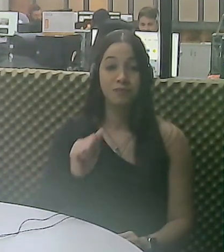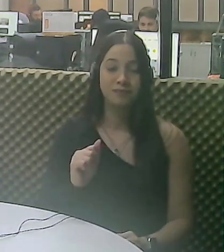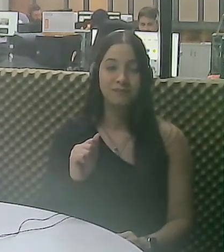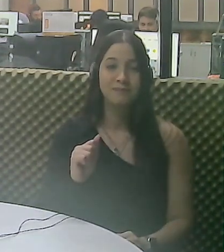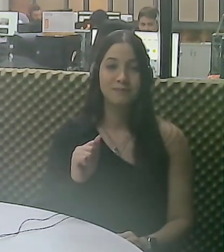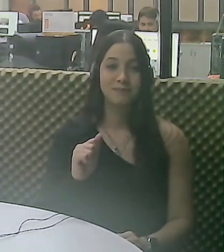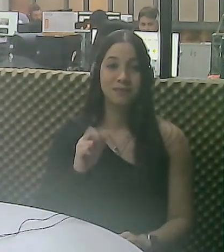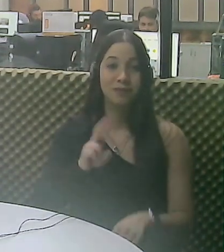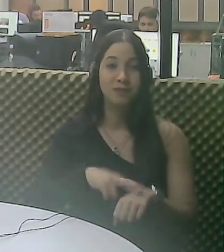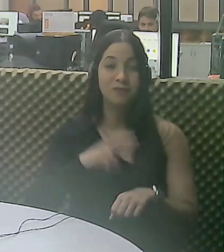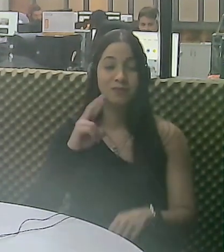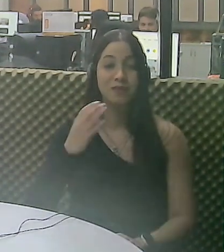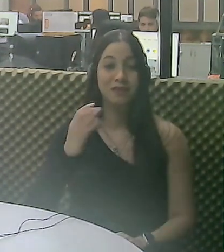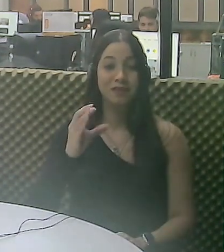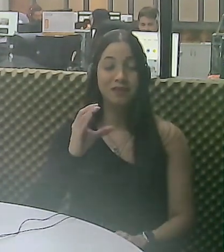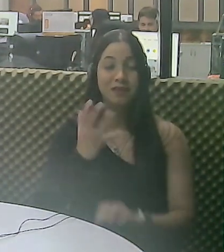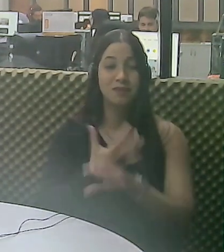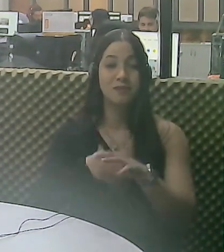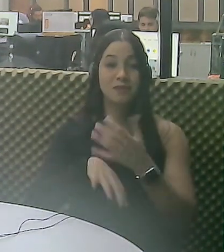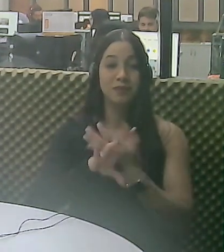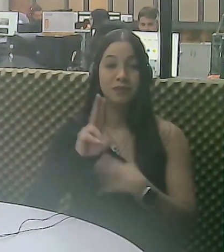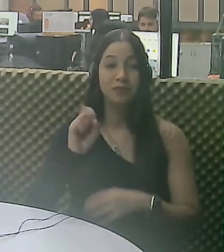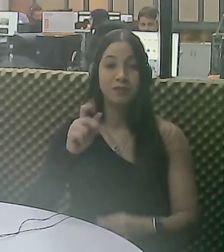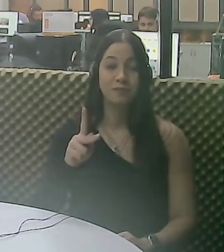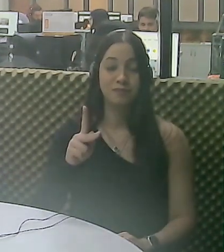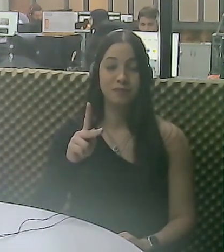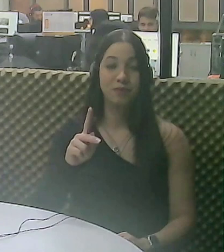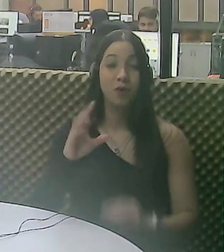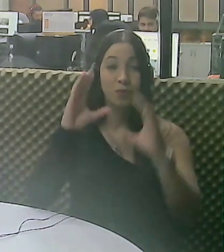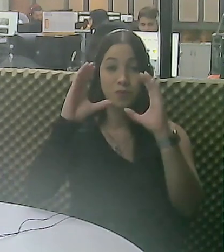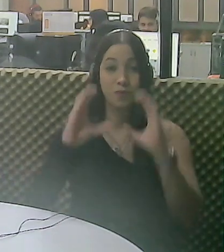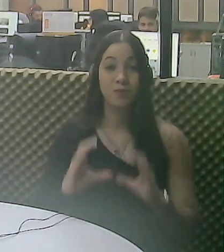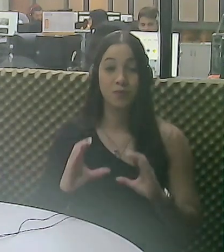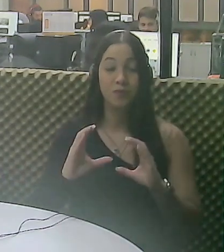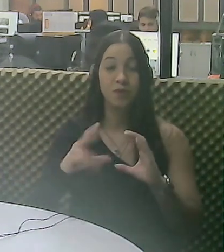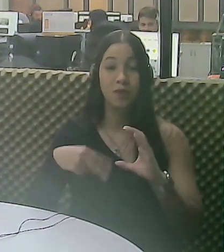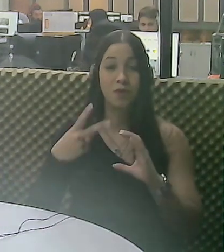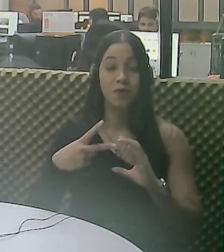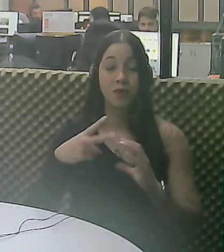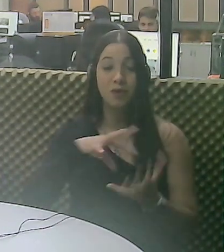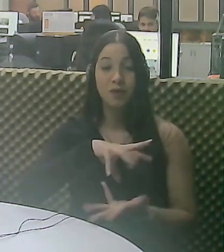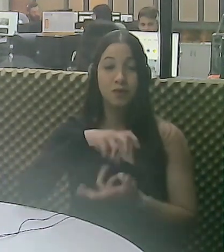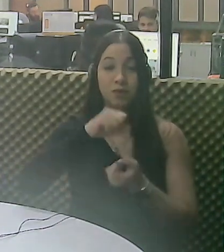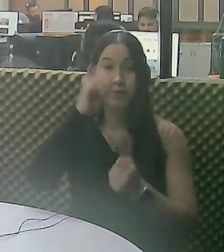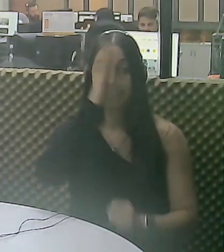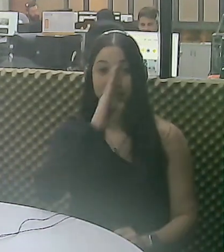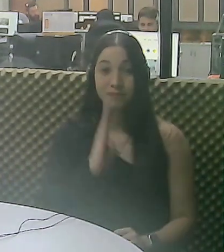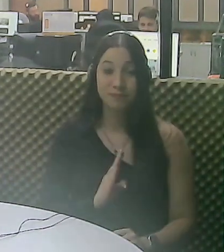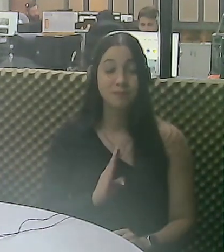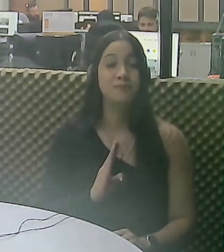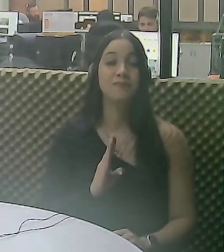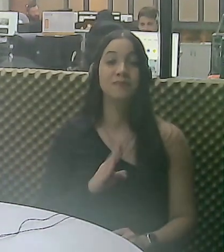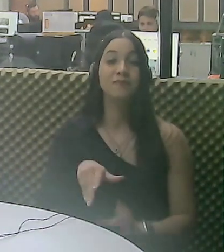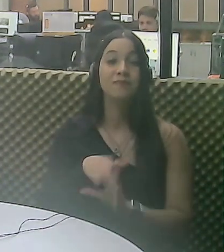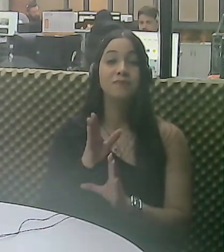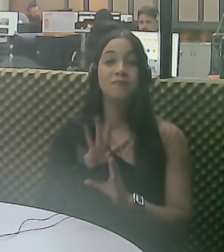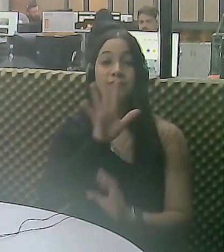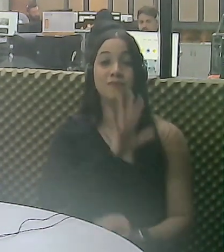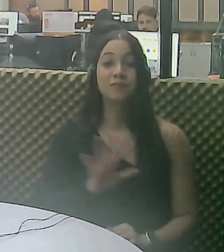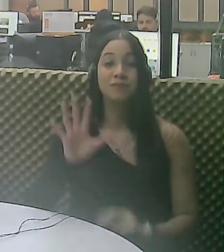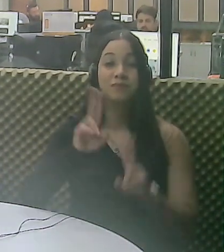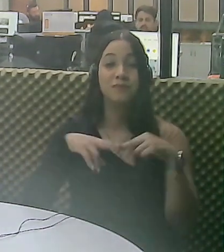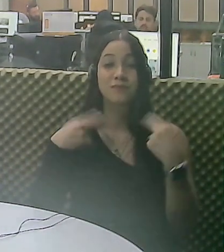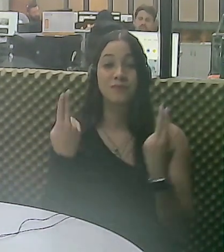Pinheiro, doutora em Ciência Ambiental pela USP e coordenadora da Câmara Nacional de Sustentabilidade da Consultoria Geral da